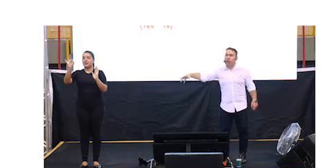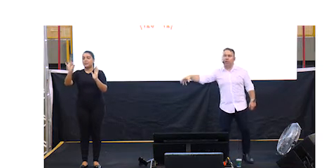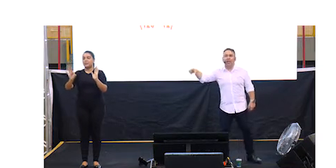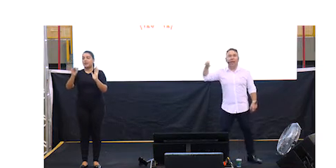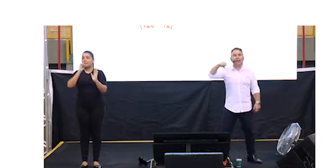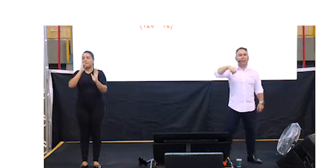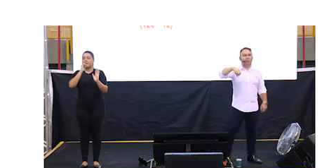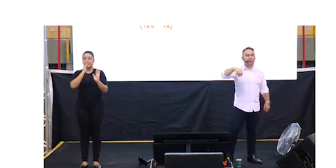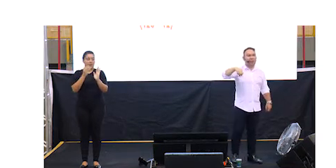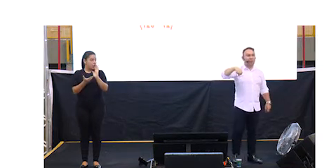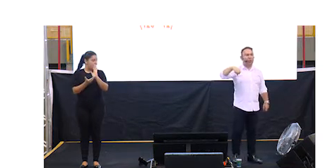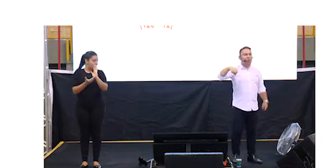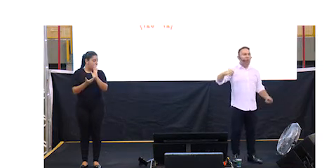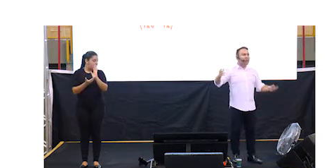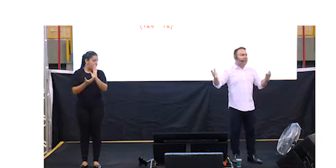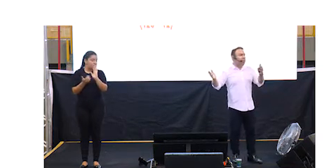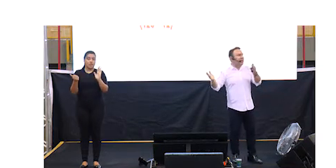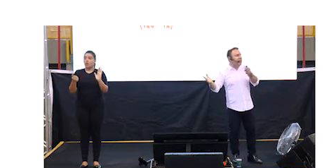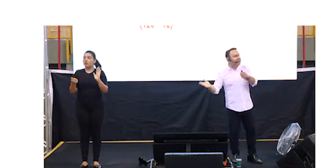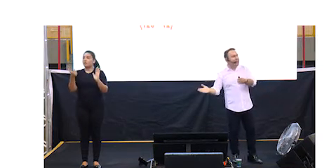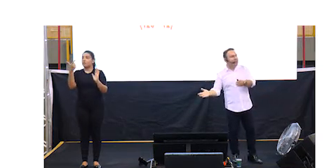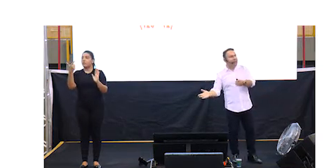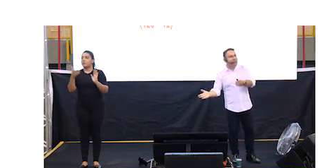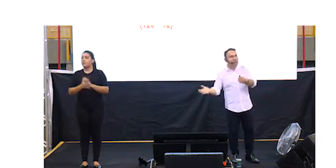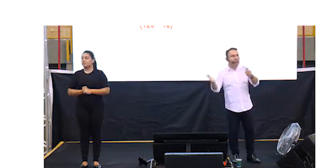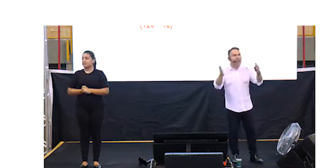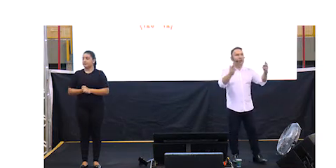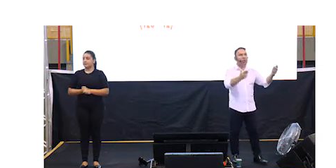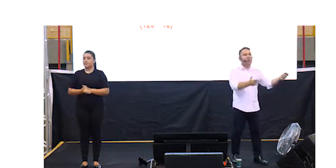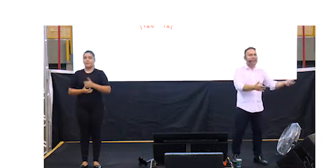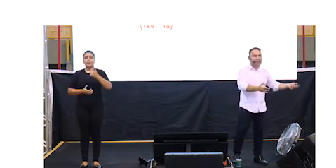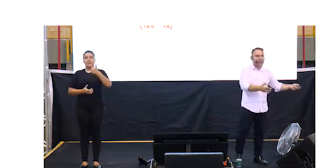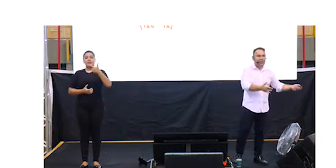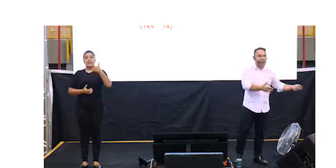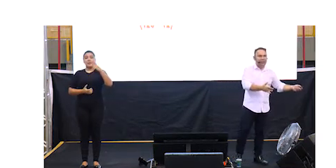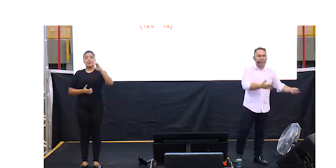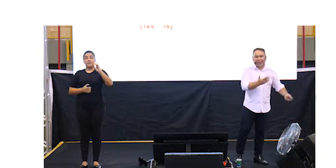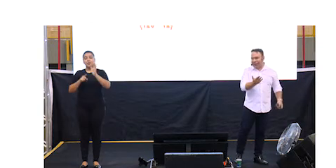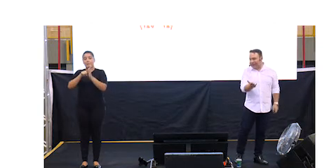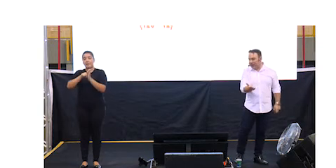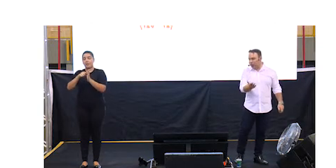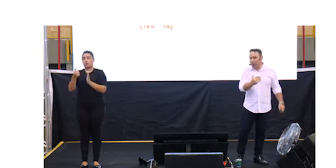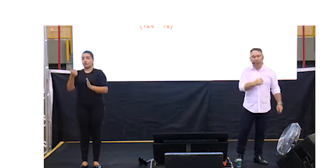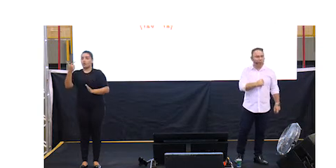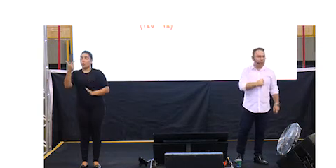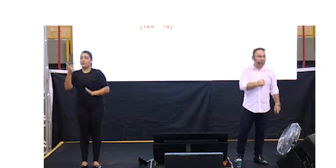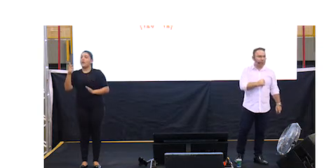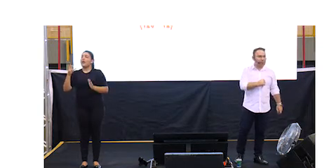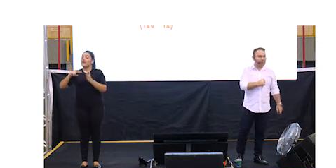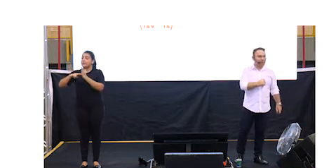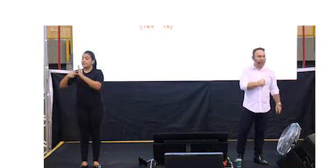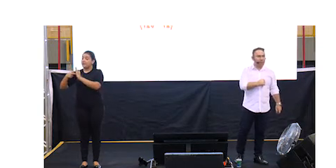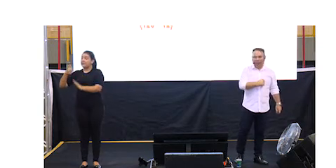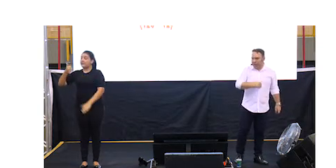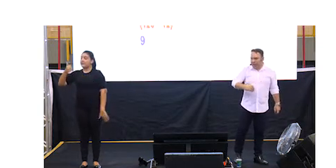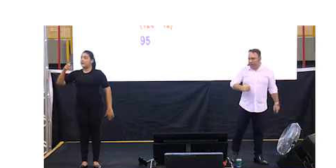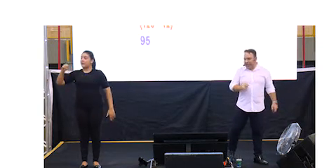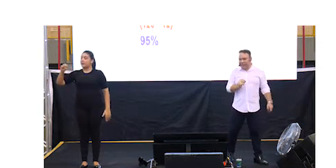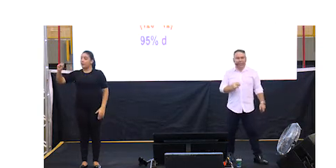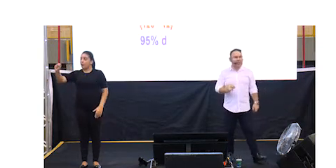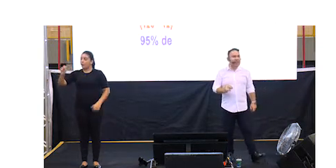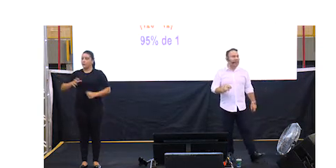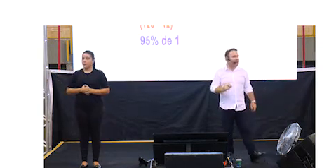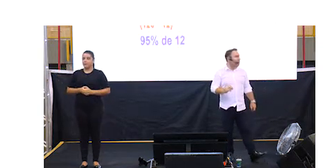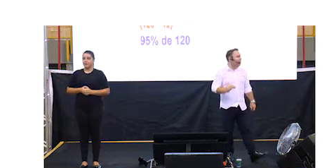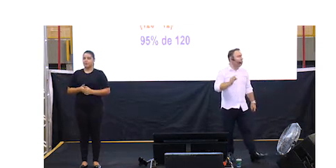vou tirar 10%. Ou seja, pegar 120 e tirar 12. Vai dar 108.